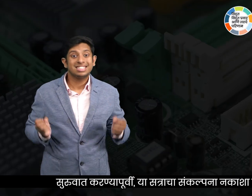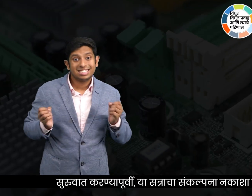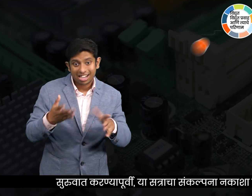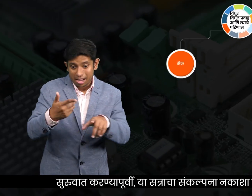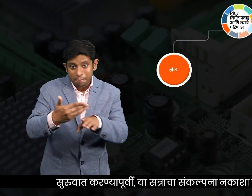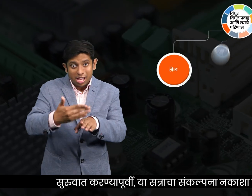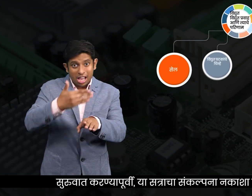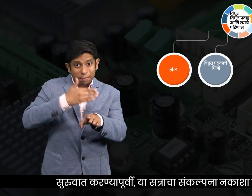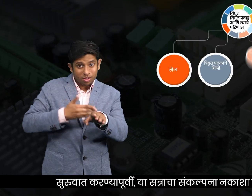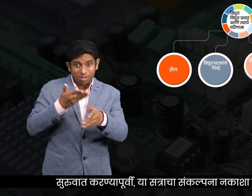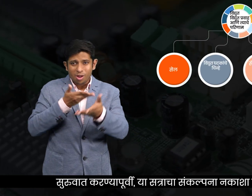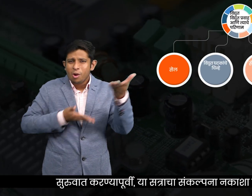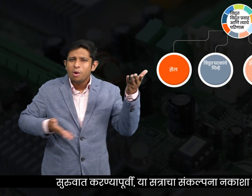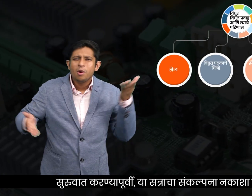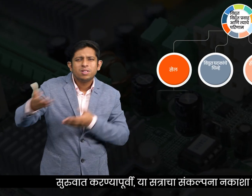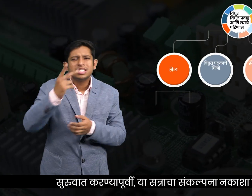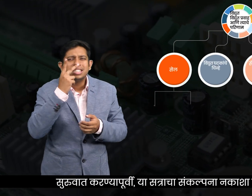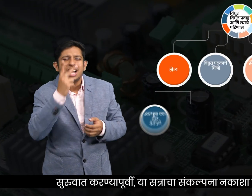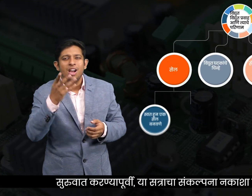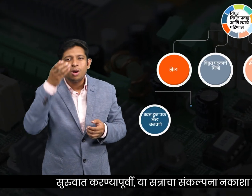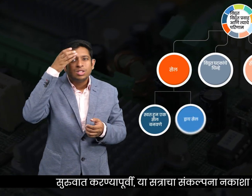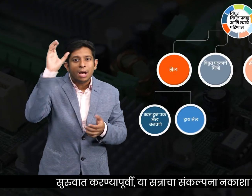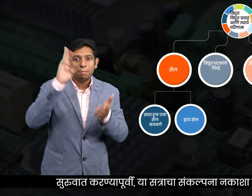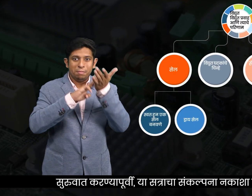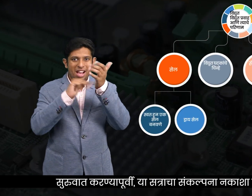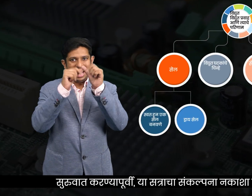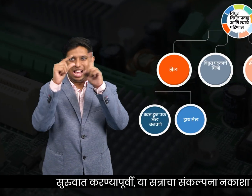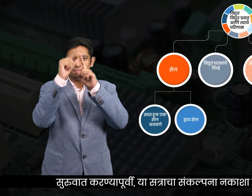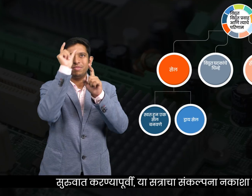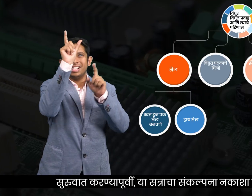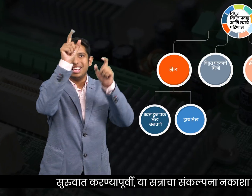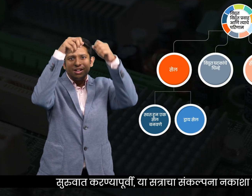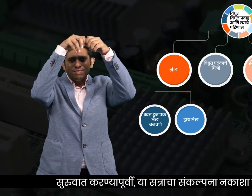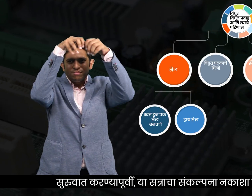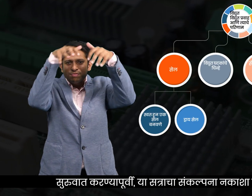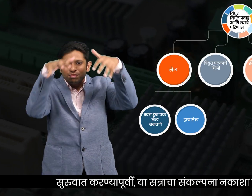सुरुवात करण्यापूर्वी या सत्राचा संकल्पना नकाशा पाहूया.